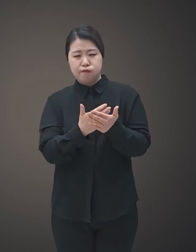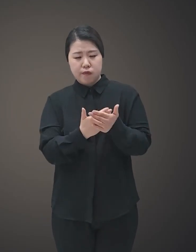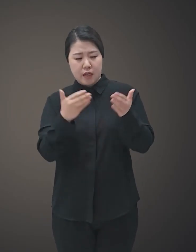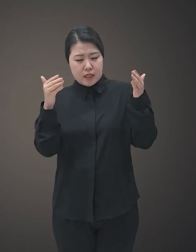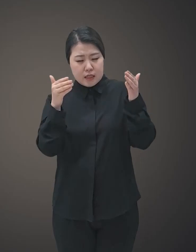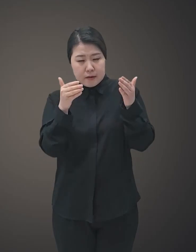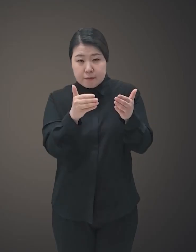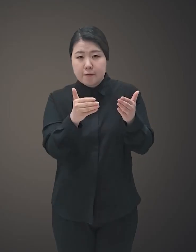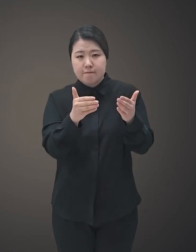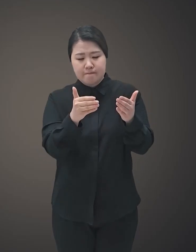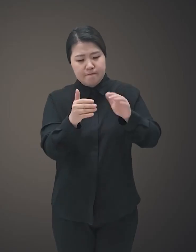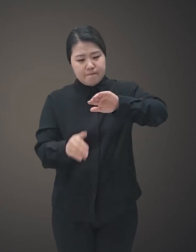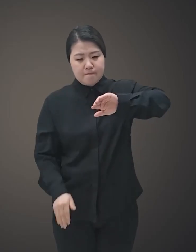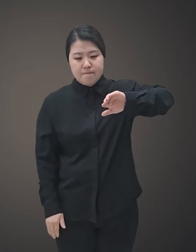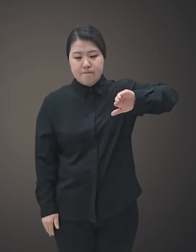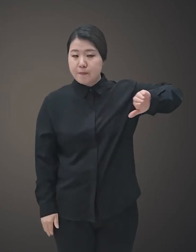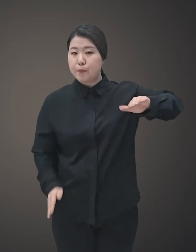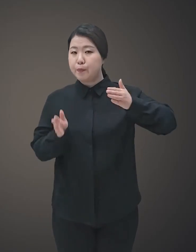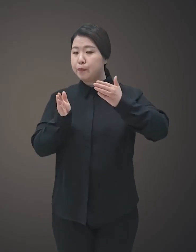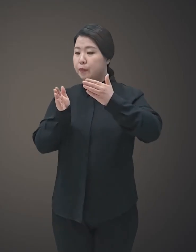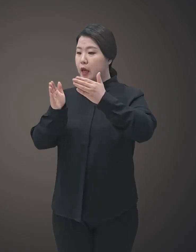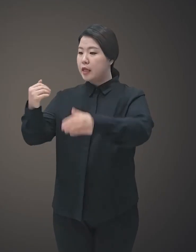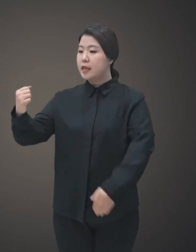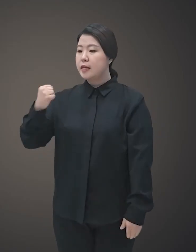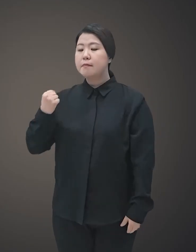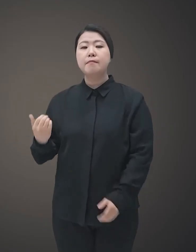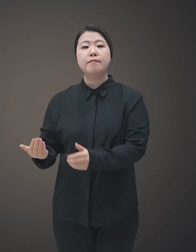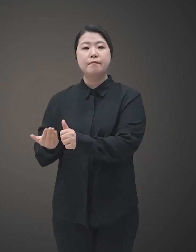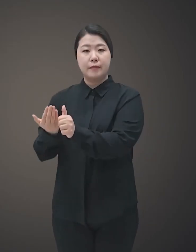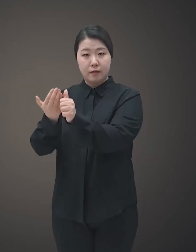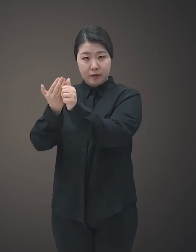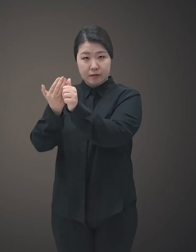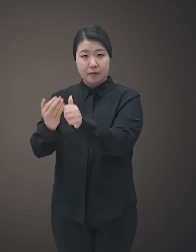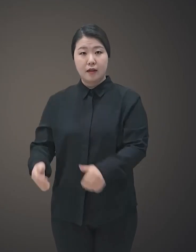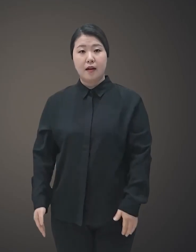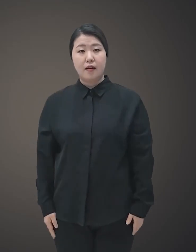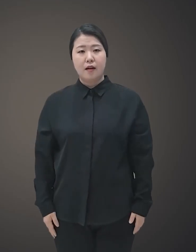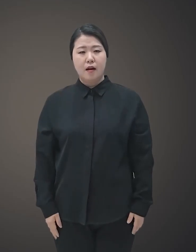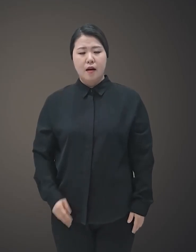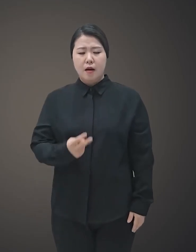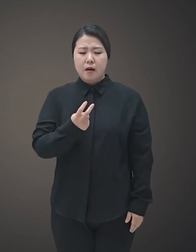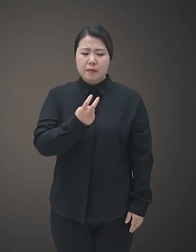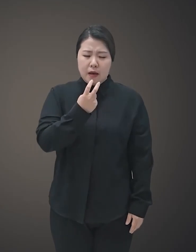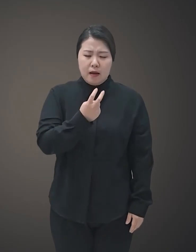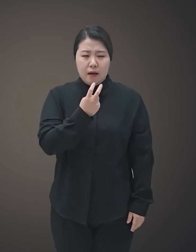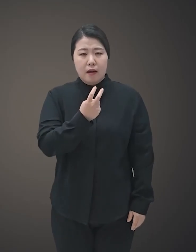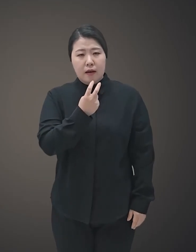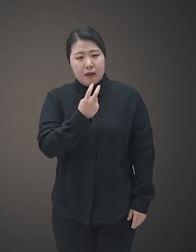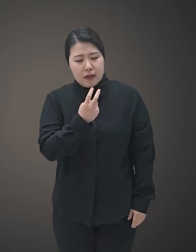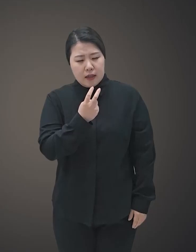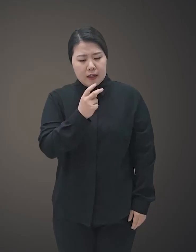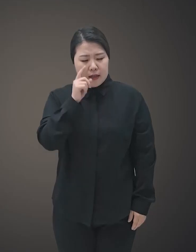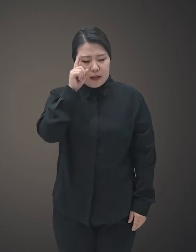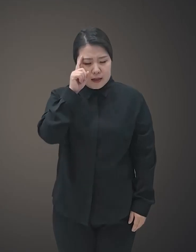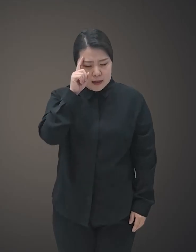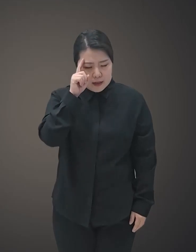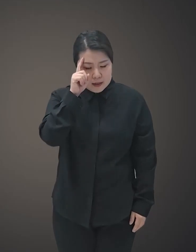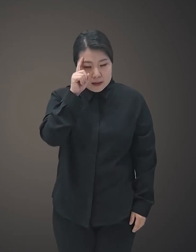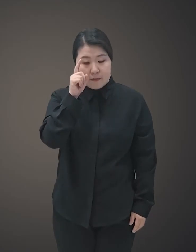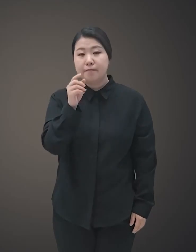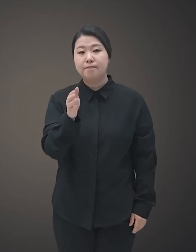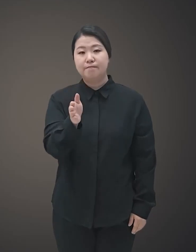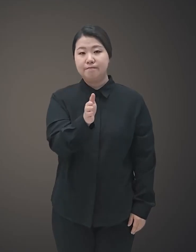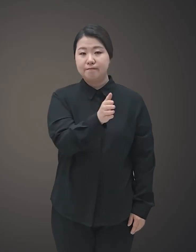불안에 집착하는 대신 관심의 방향을 선택할 능력을 키웠습니다. 점점 쉼을 쉬기 어려워진다는